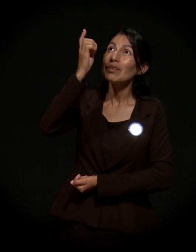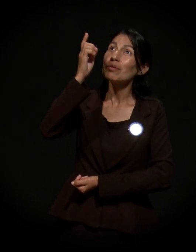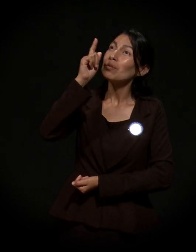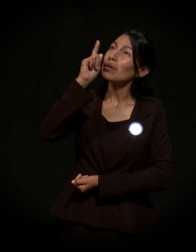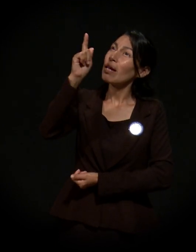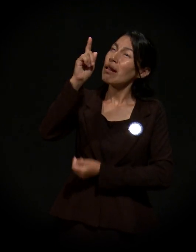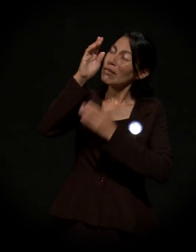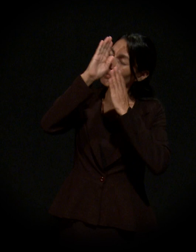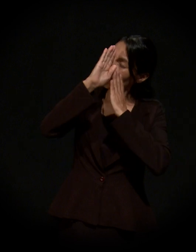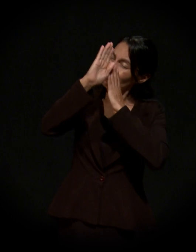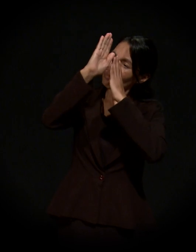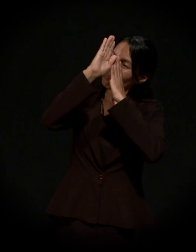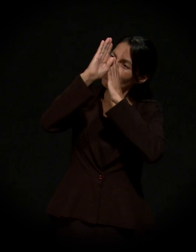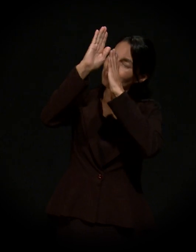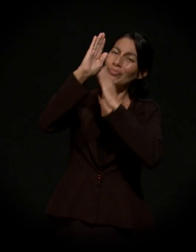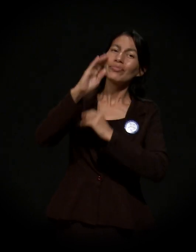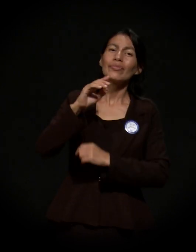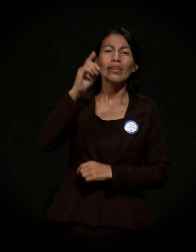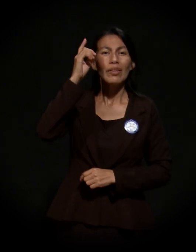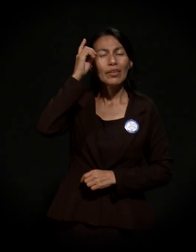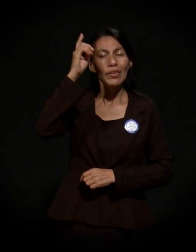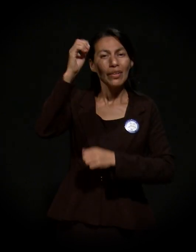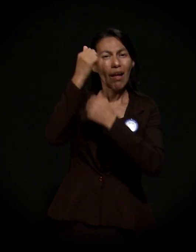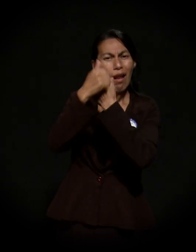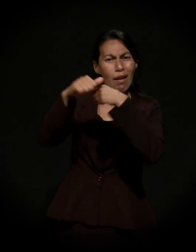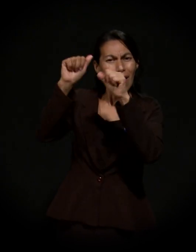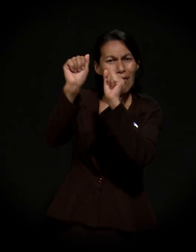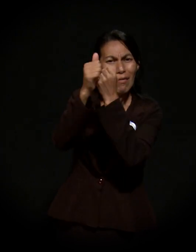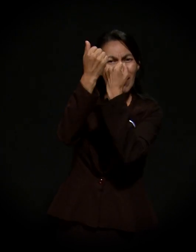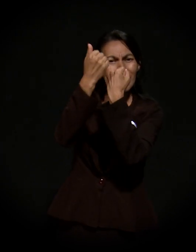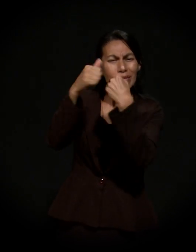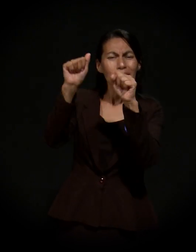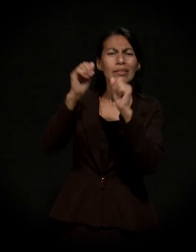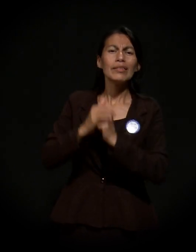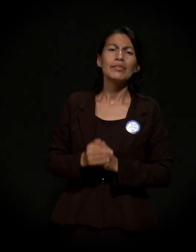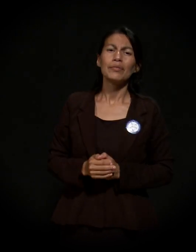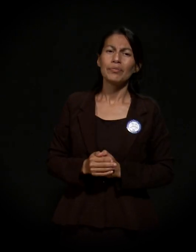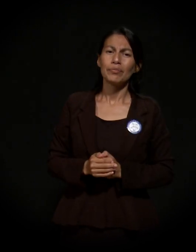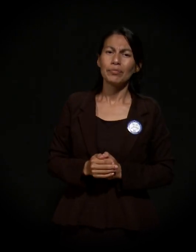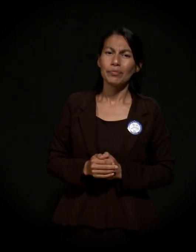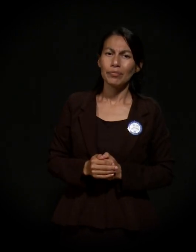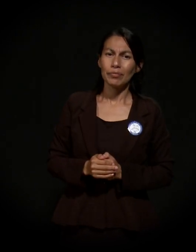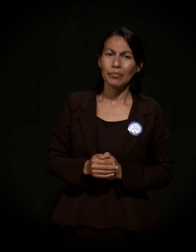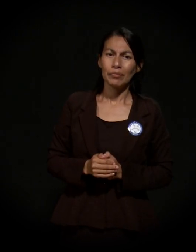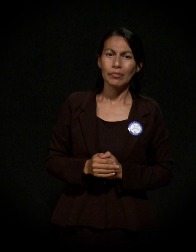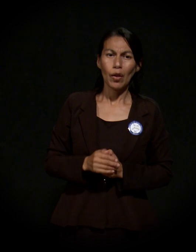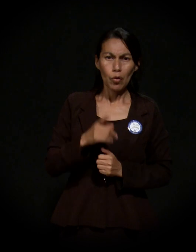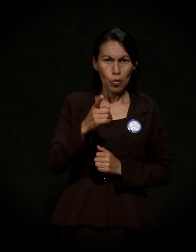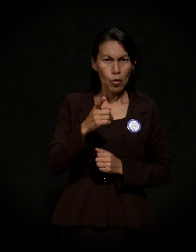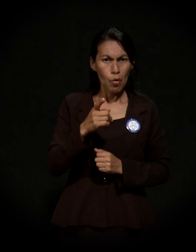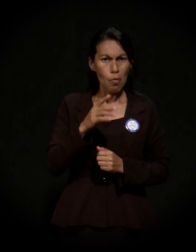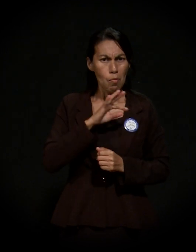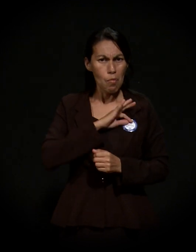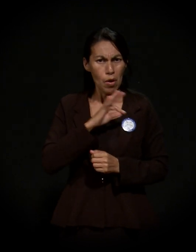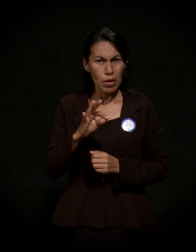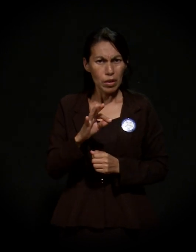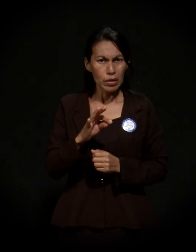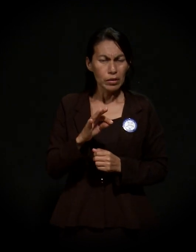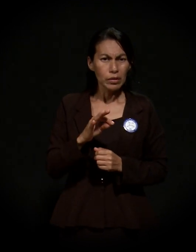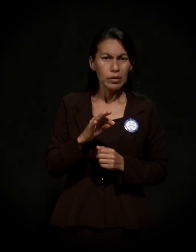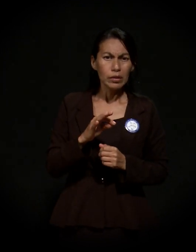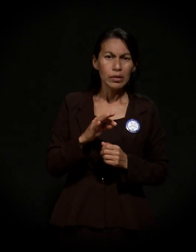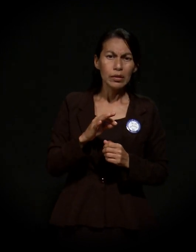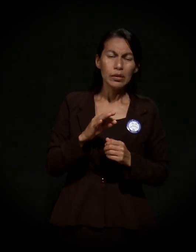de nuestra alabanza. En los medios que están pasando en pantalla, tú puedes comunicarnos